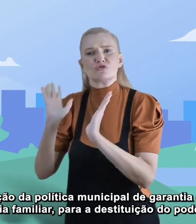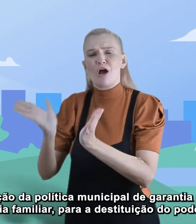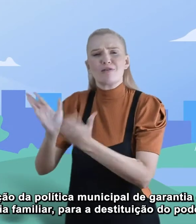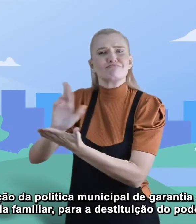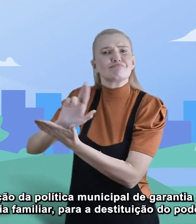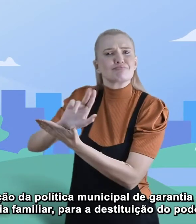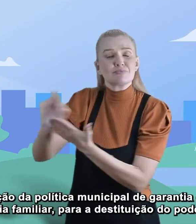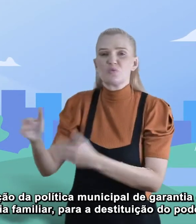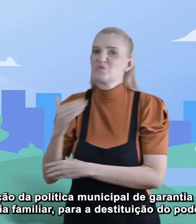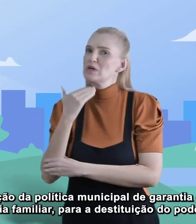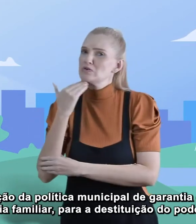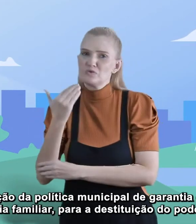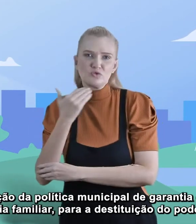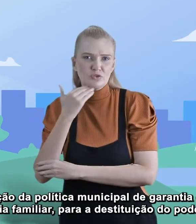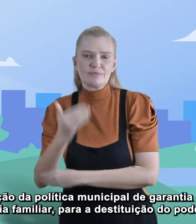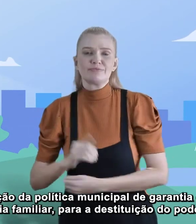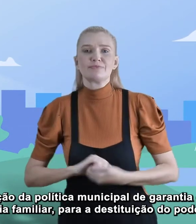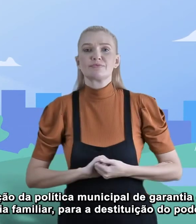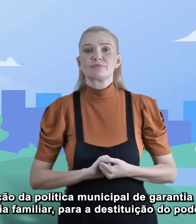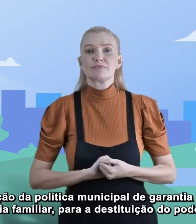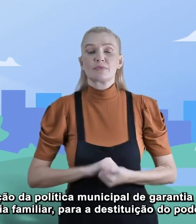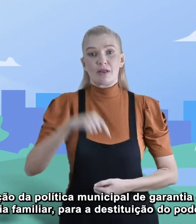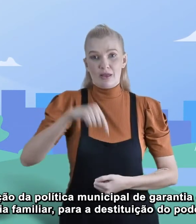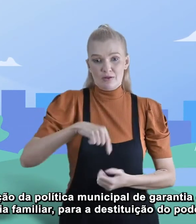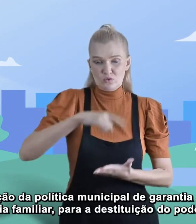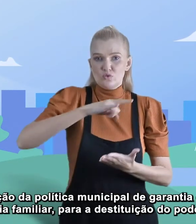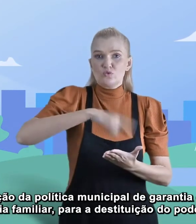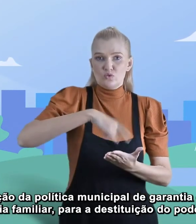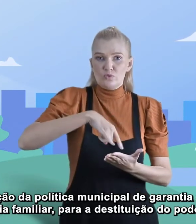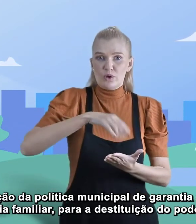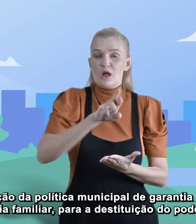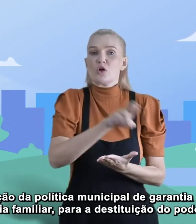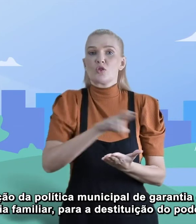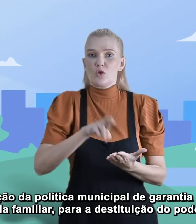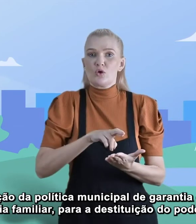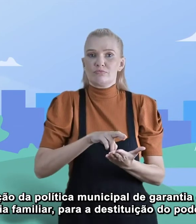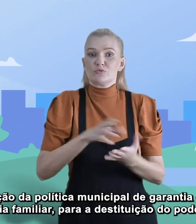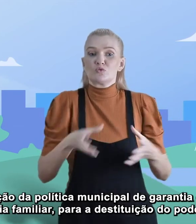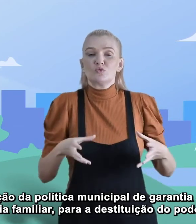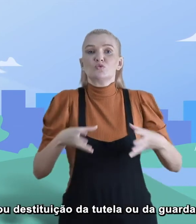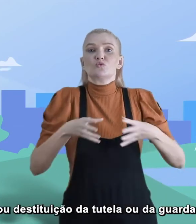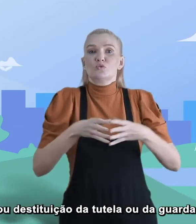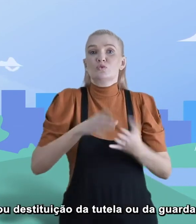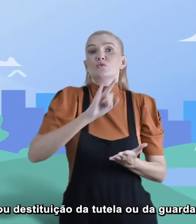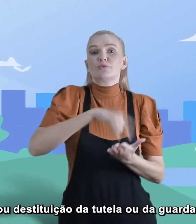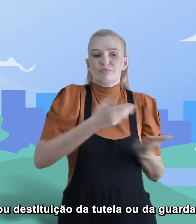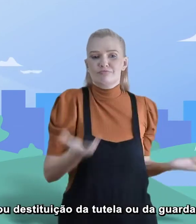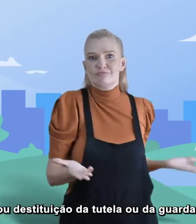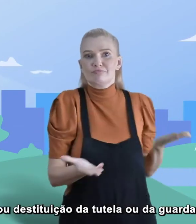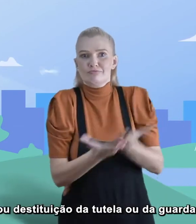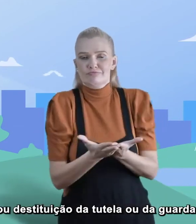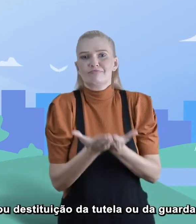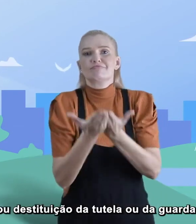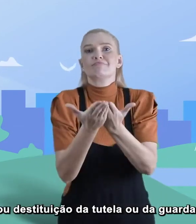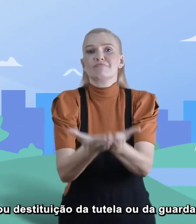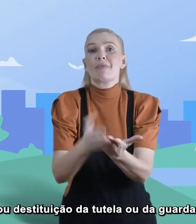de garantia do direito à convivência familiar, para a destituição do poder familiar, ou destituição da tutela